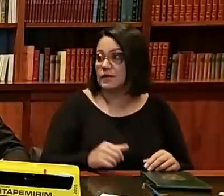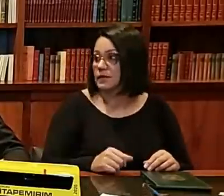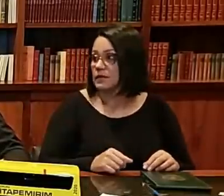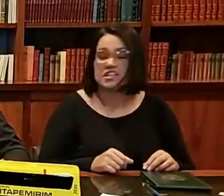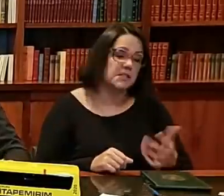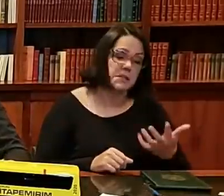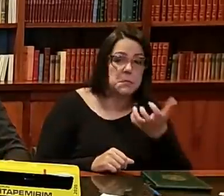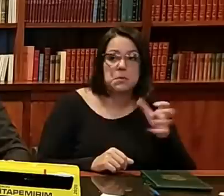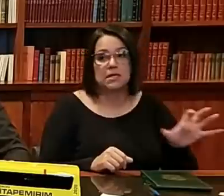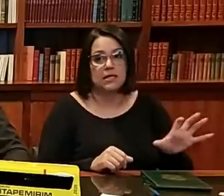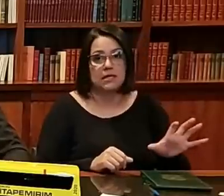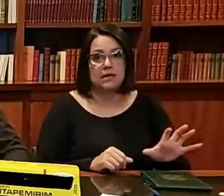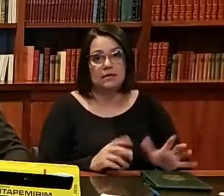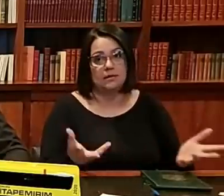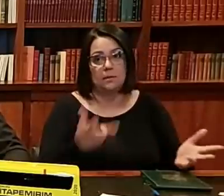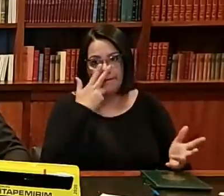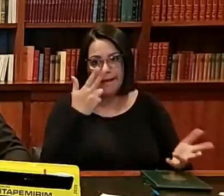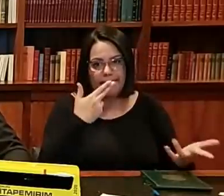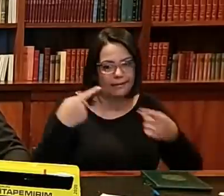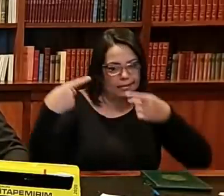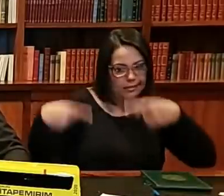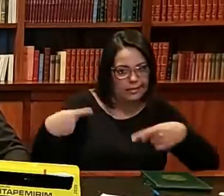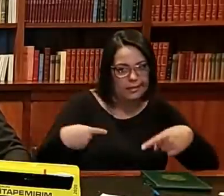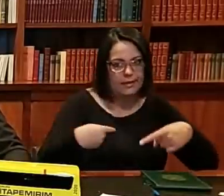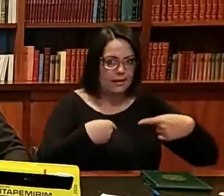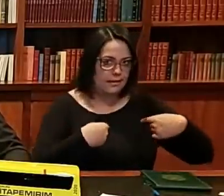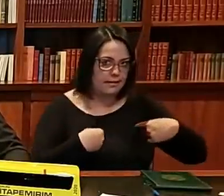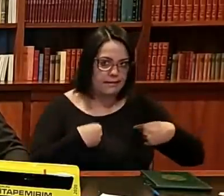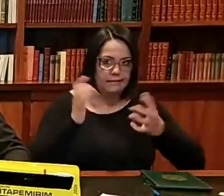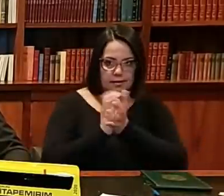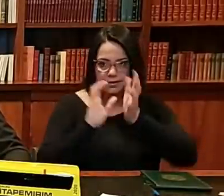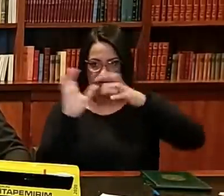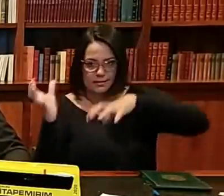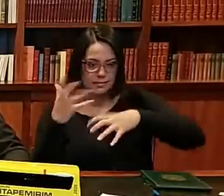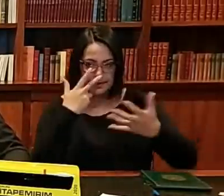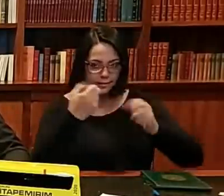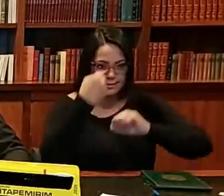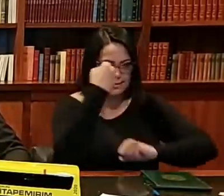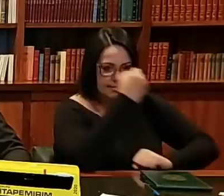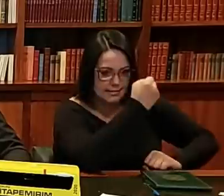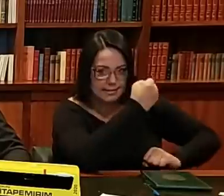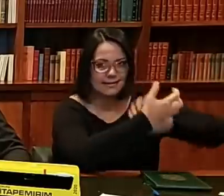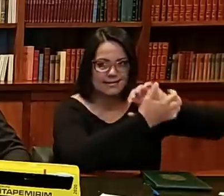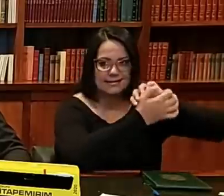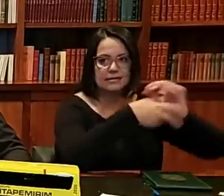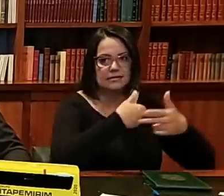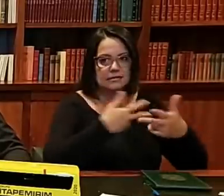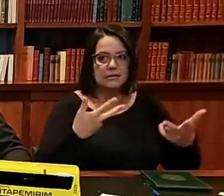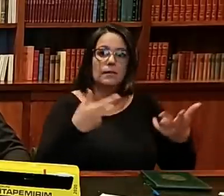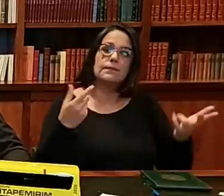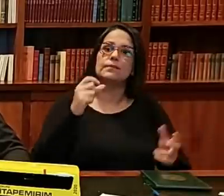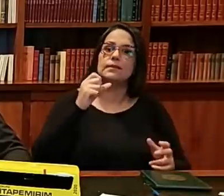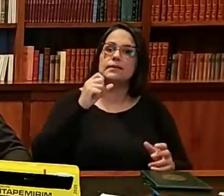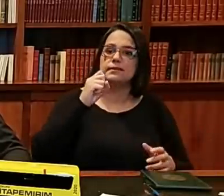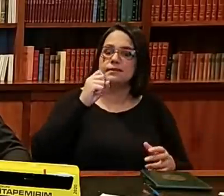sabatina, uma queda de braço, é natural, né? Passa pela sabatina no Senado e às vezes